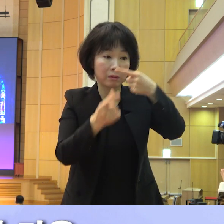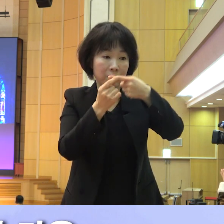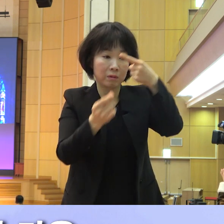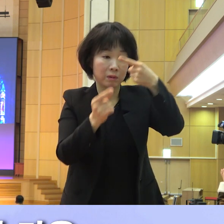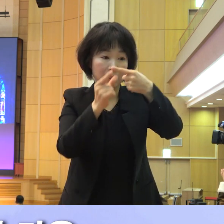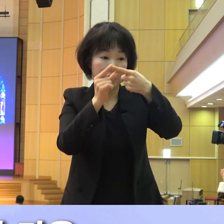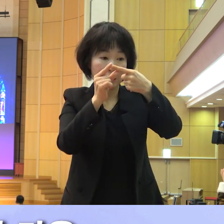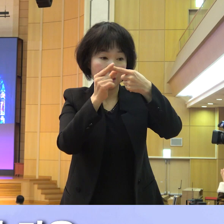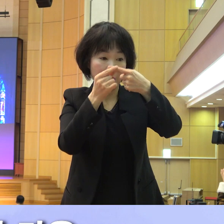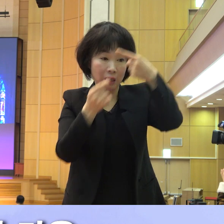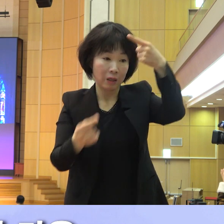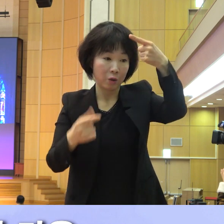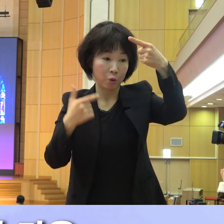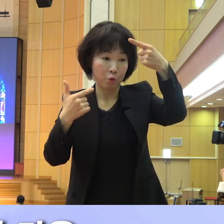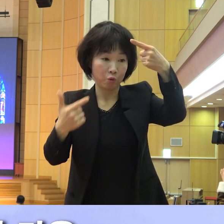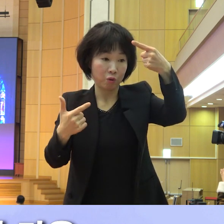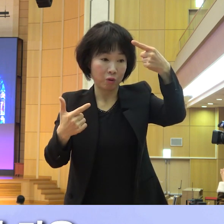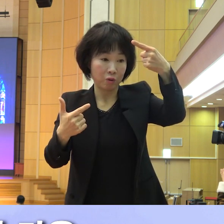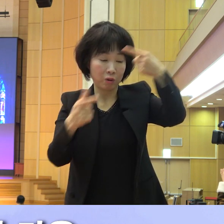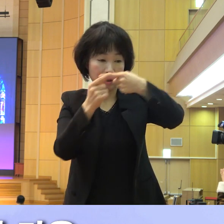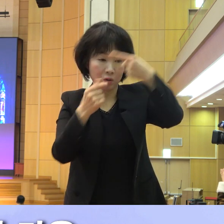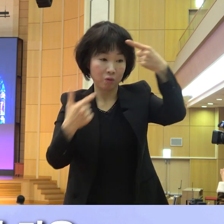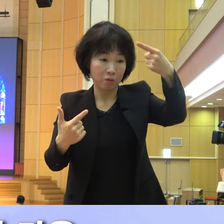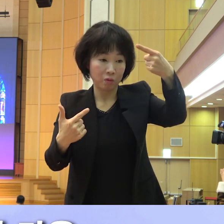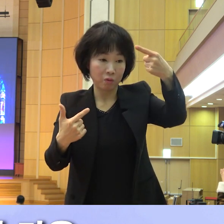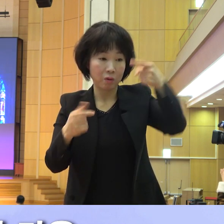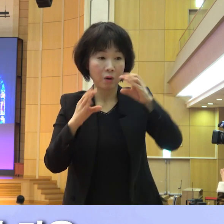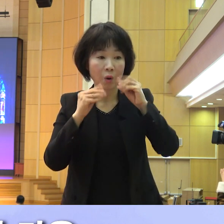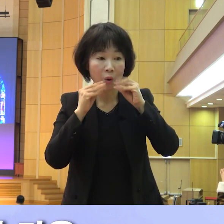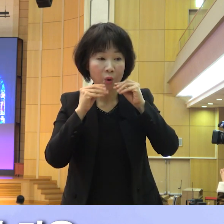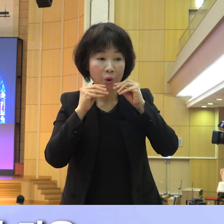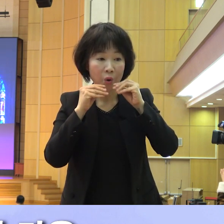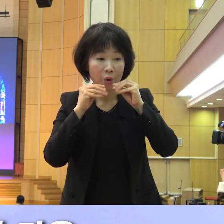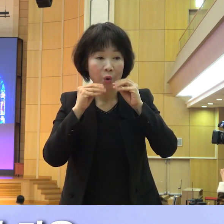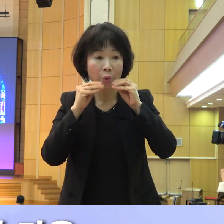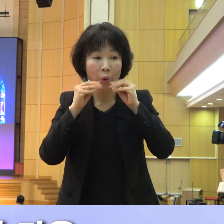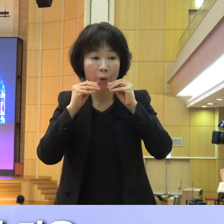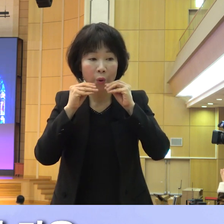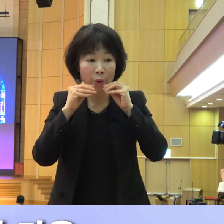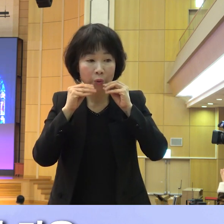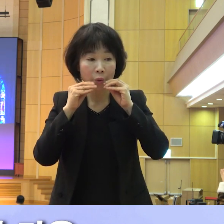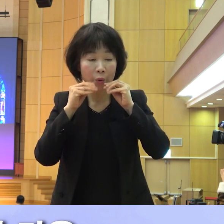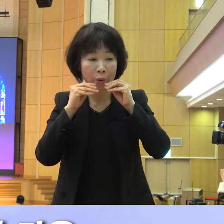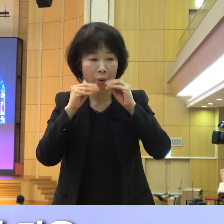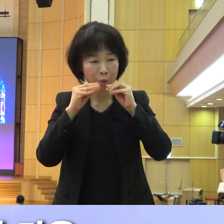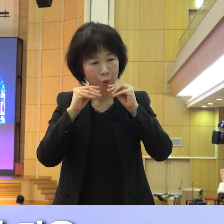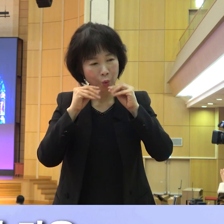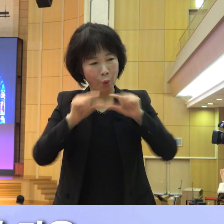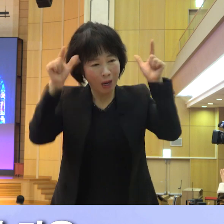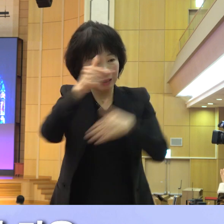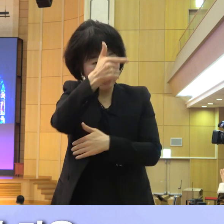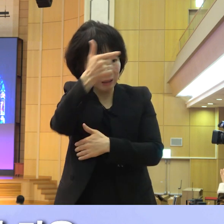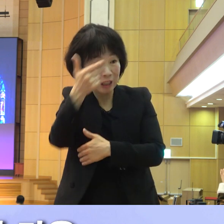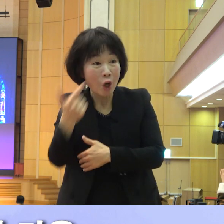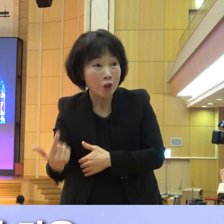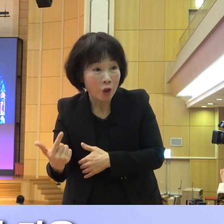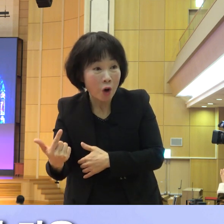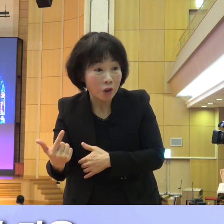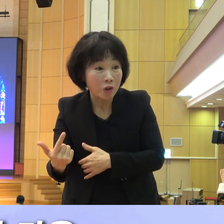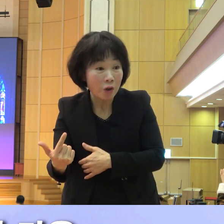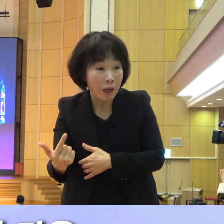7시 예루살렘 성전에서 신년 시무 예배를 드립니다. 모든